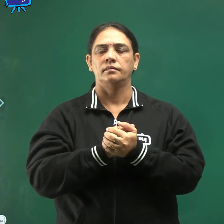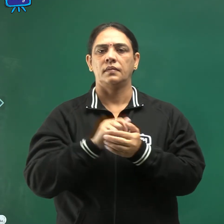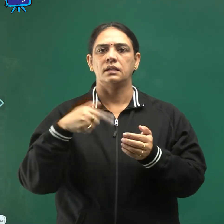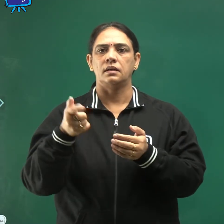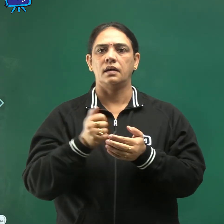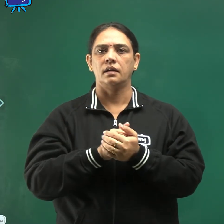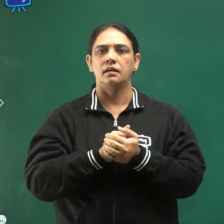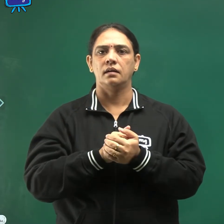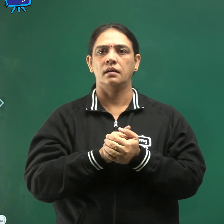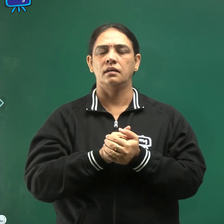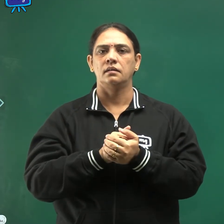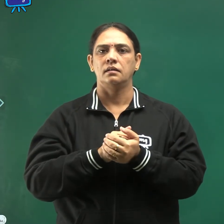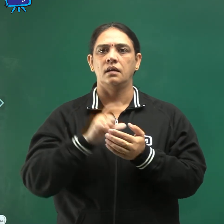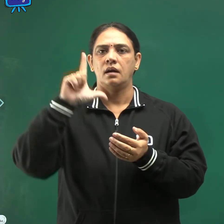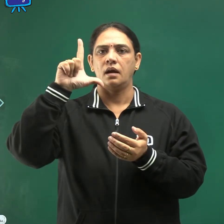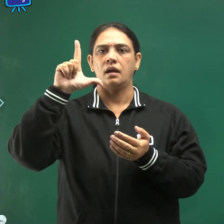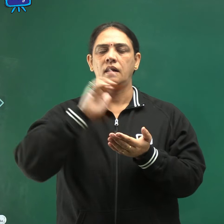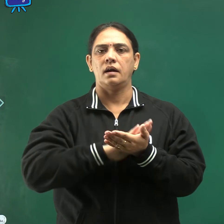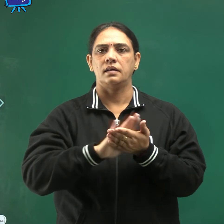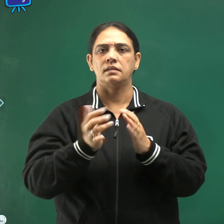अतः LHS